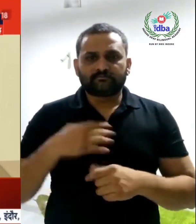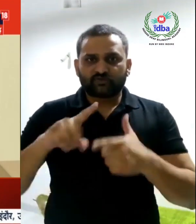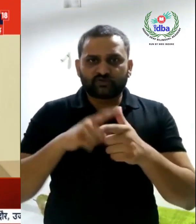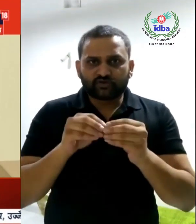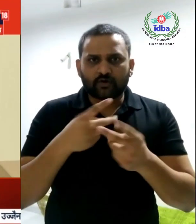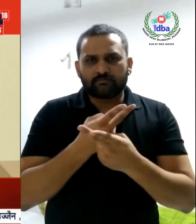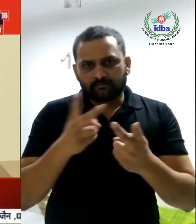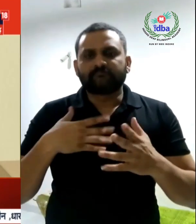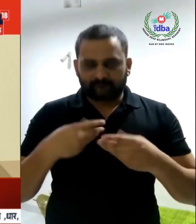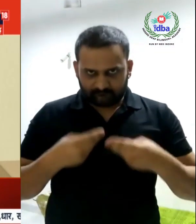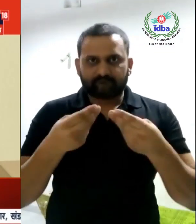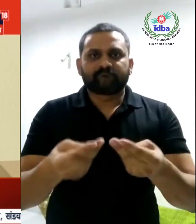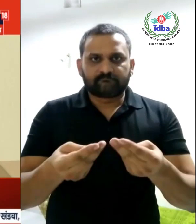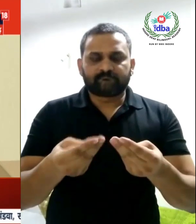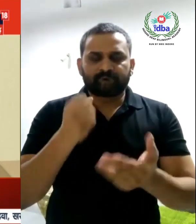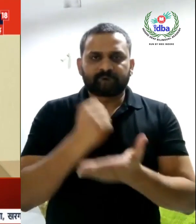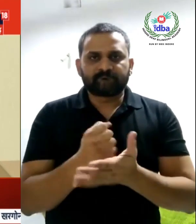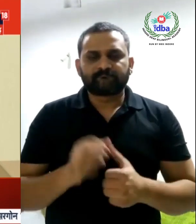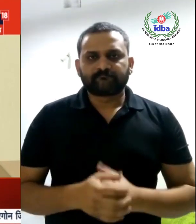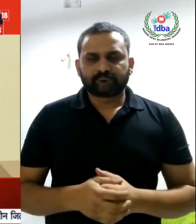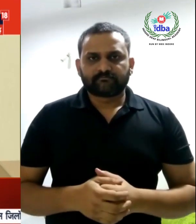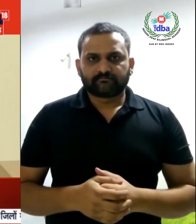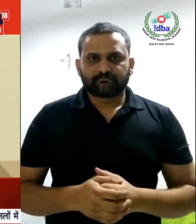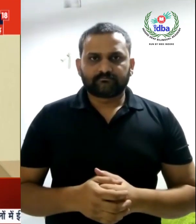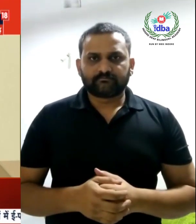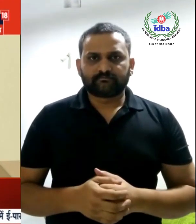रोजगार के अवसर हमें उपलब्ध कराना है।